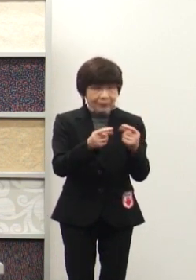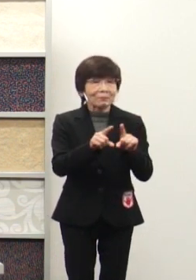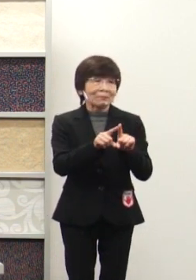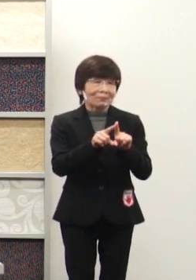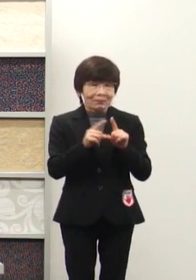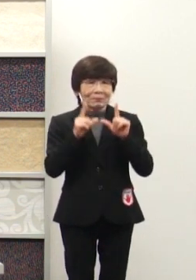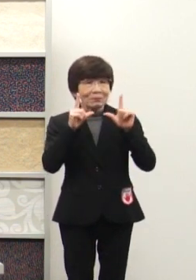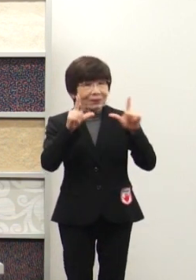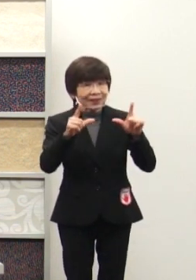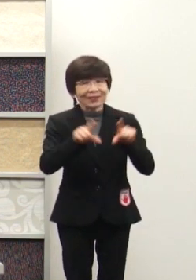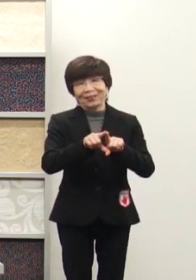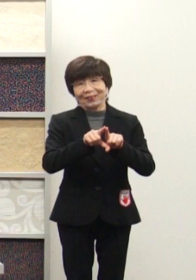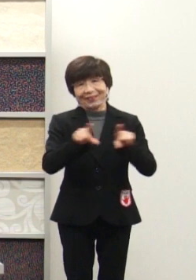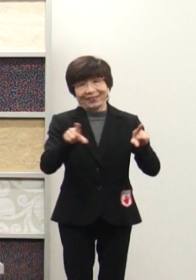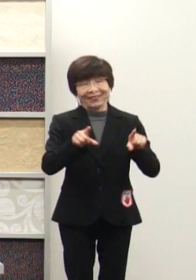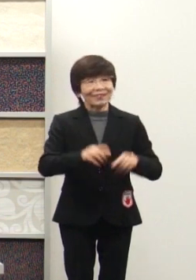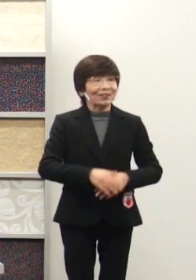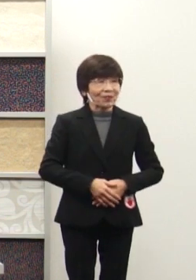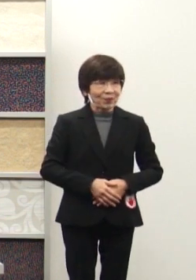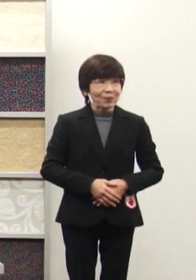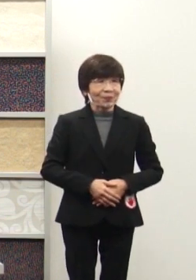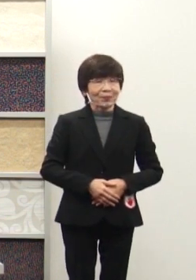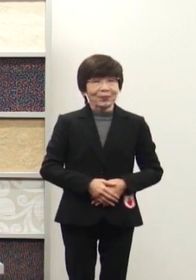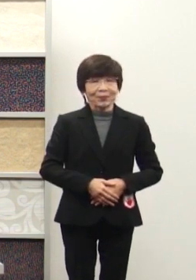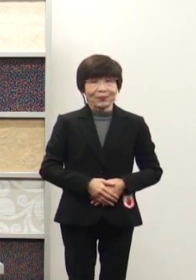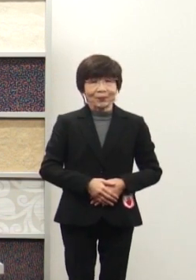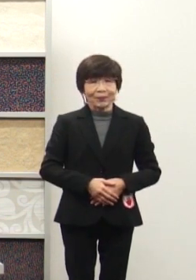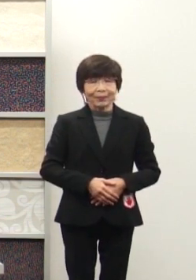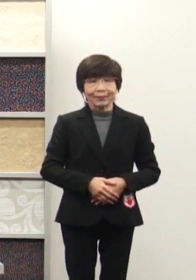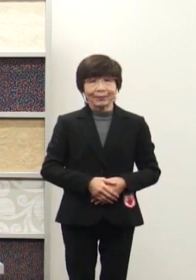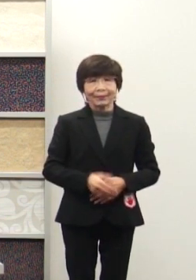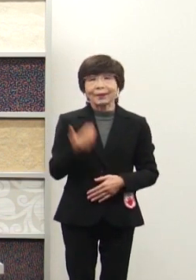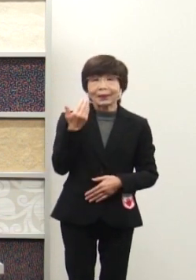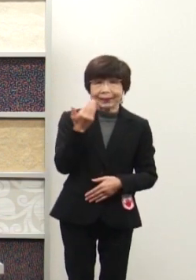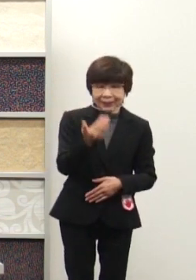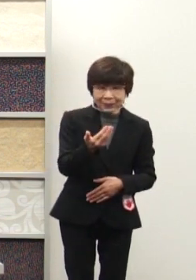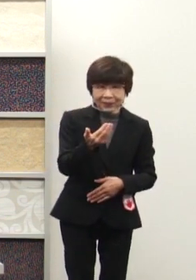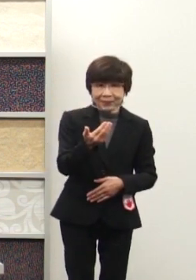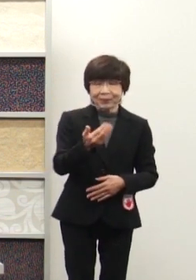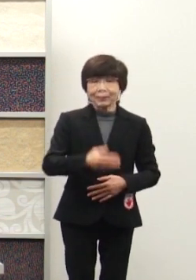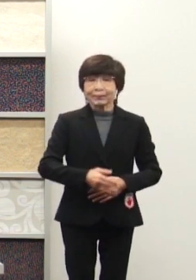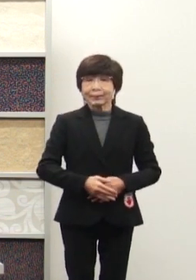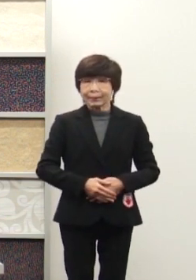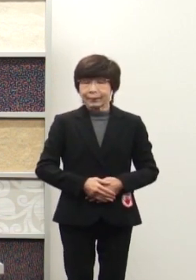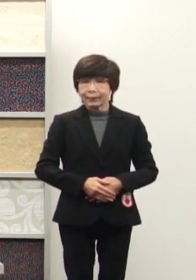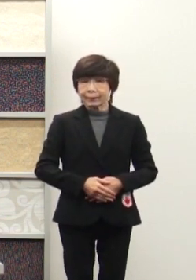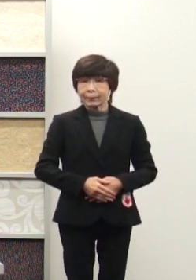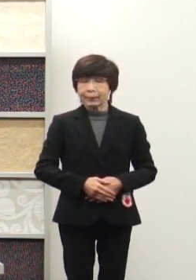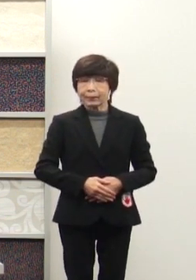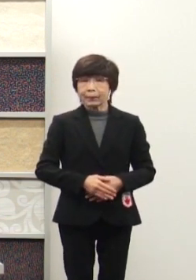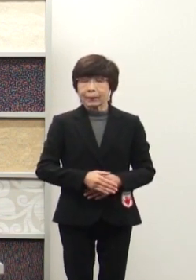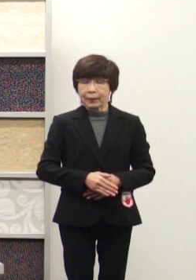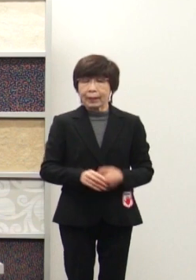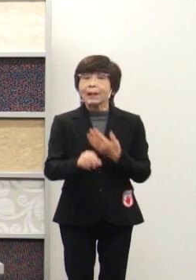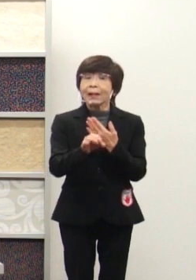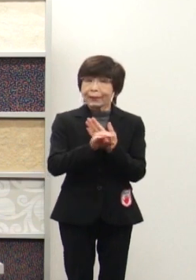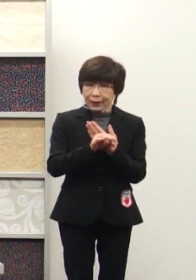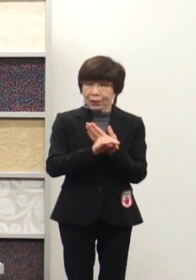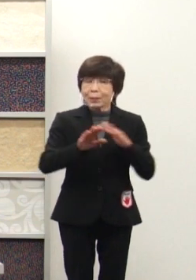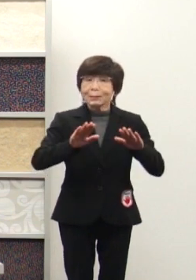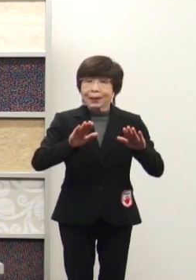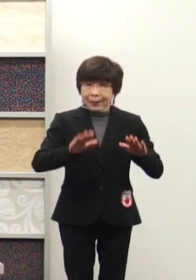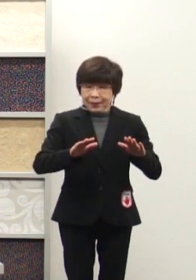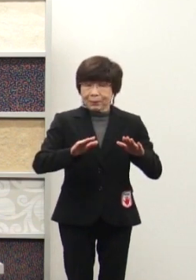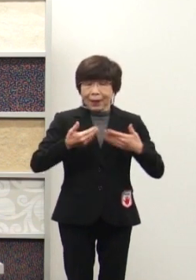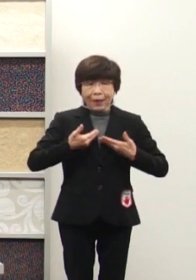他はいかがでしょうか。サンケイさん。 サンケイヒロです。今の質問と同じなんですけど、グリーンパスの方